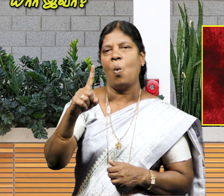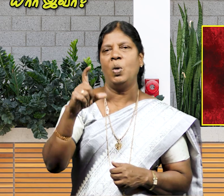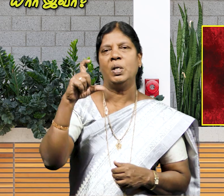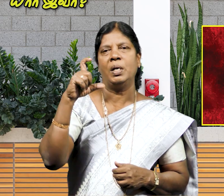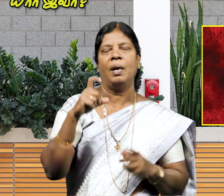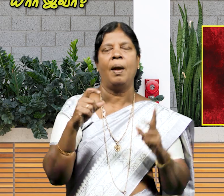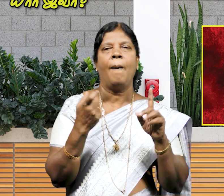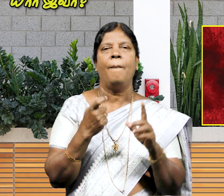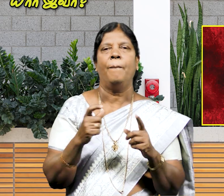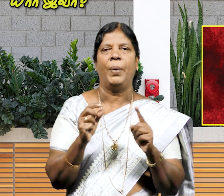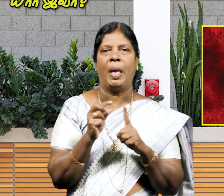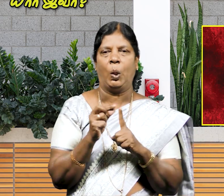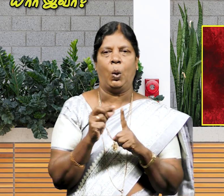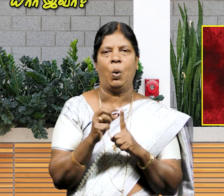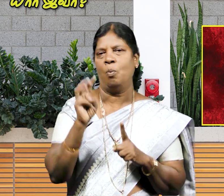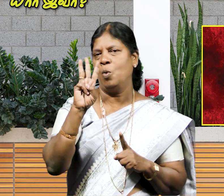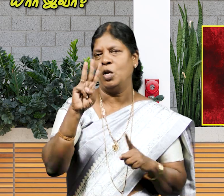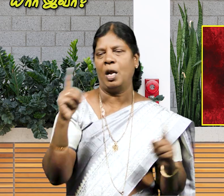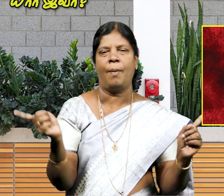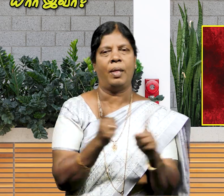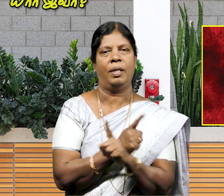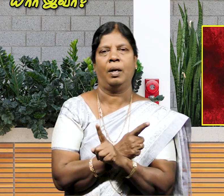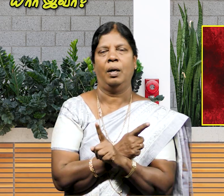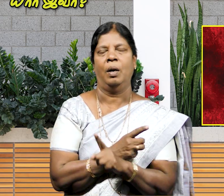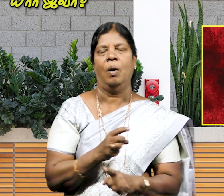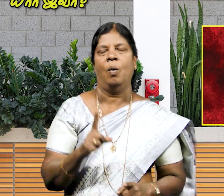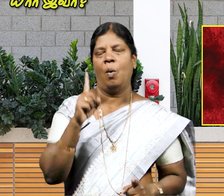விரும்புகிறேன். 1 பேதுரு 3 அதிகாரம்,